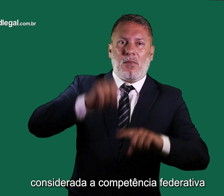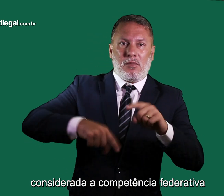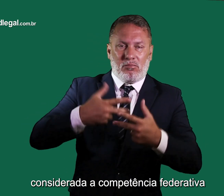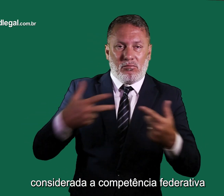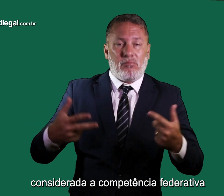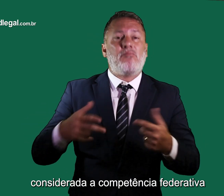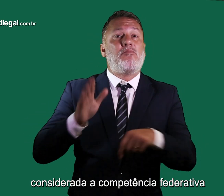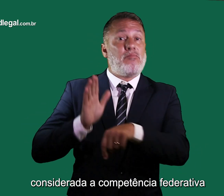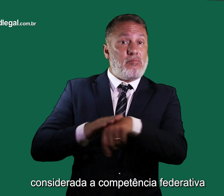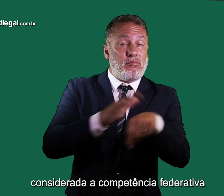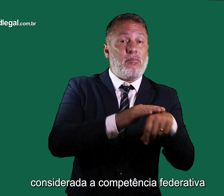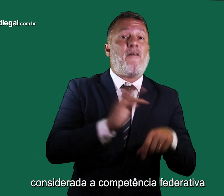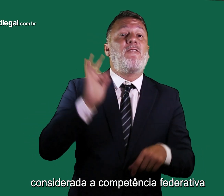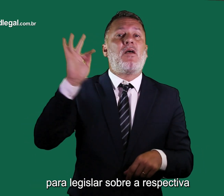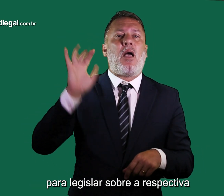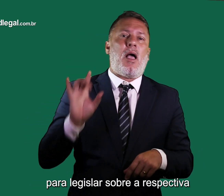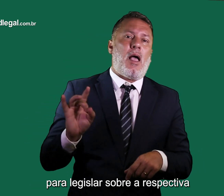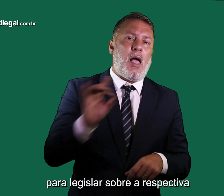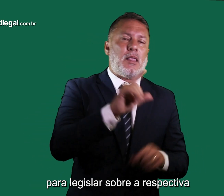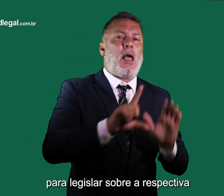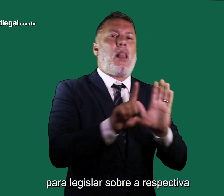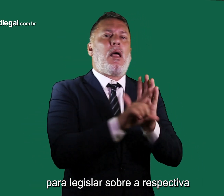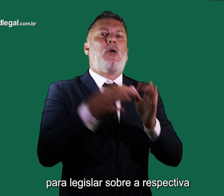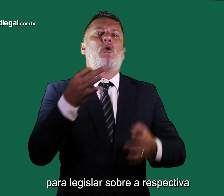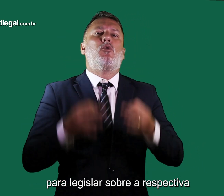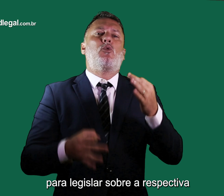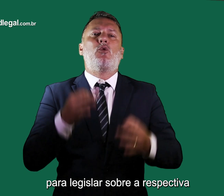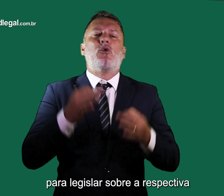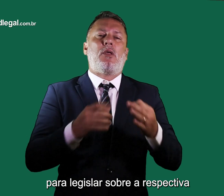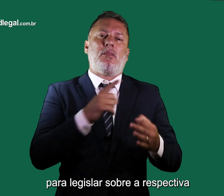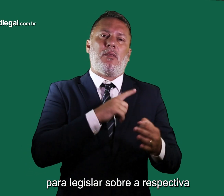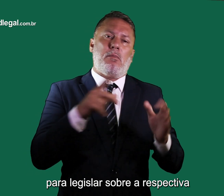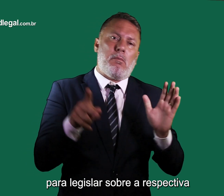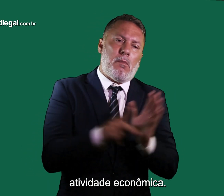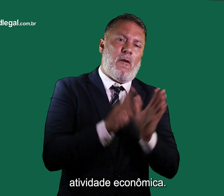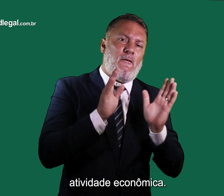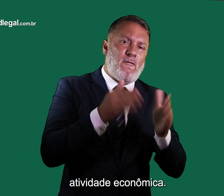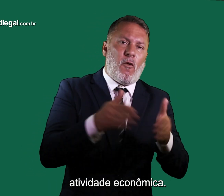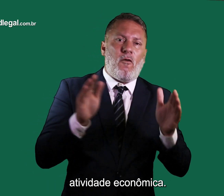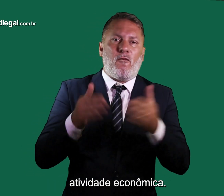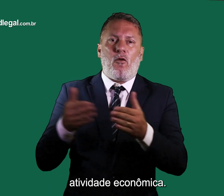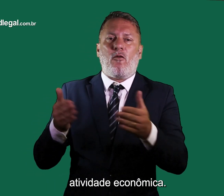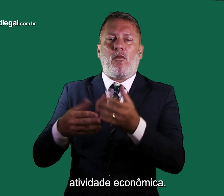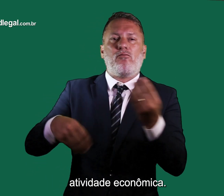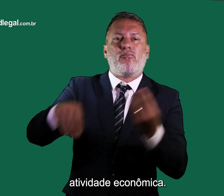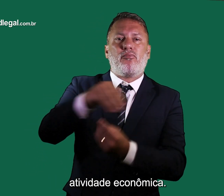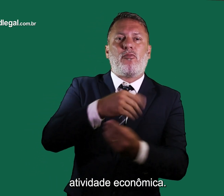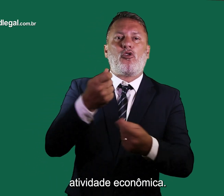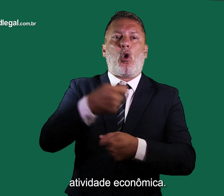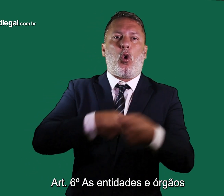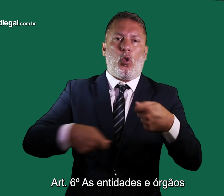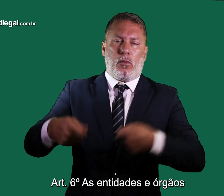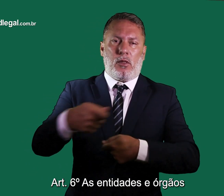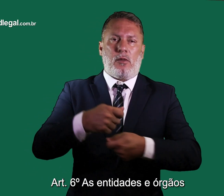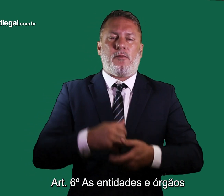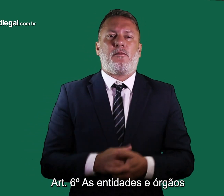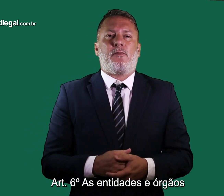a competência federativa para legislar sobre a respectiva atividade econômica. Artigo 6º.